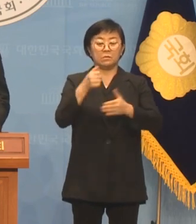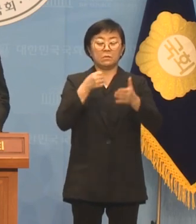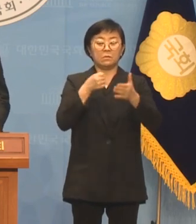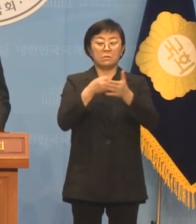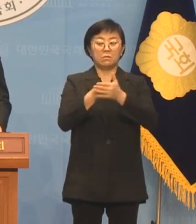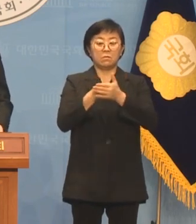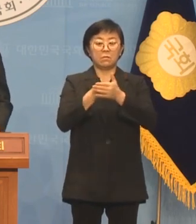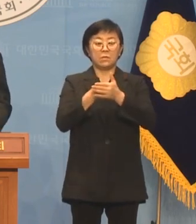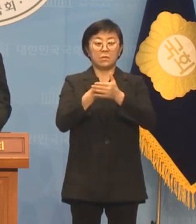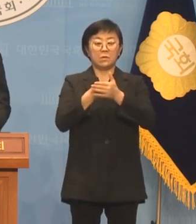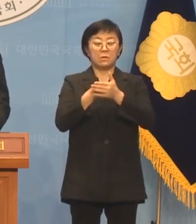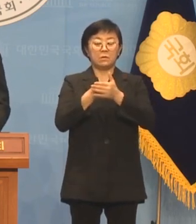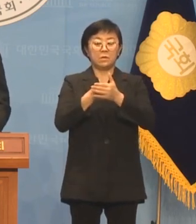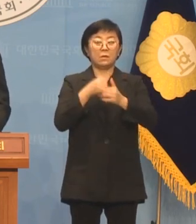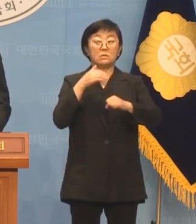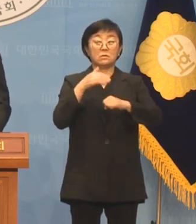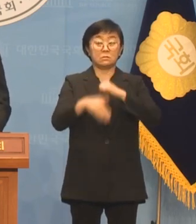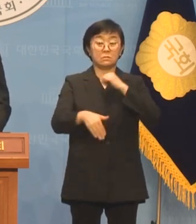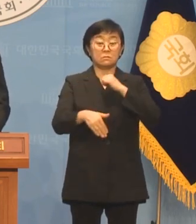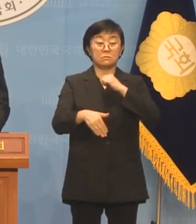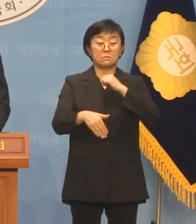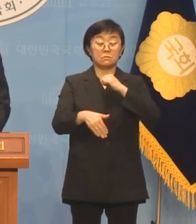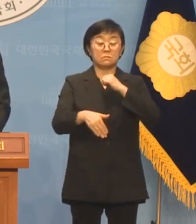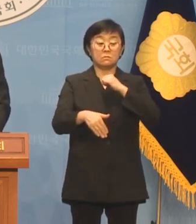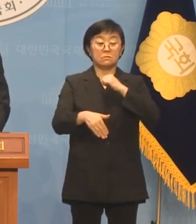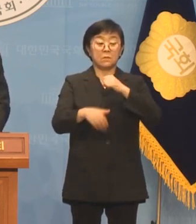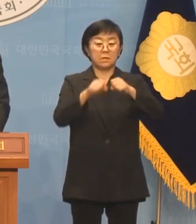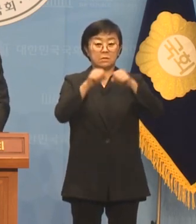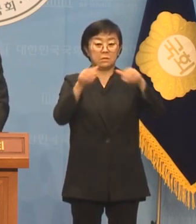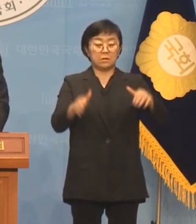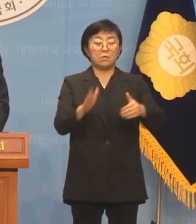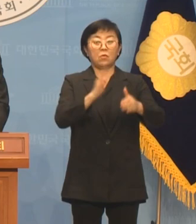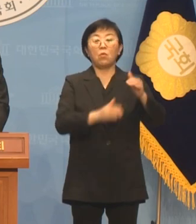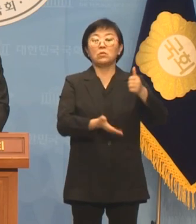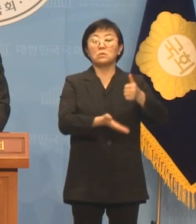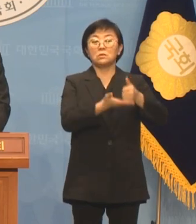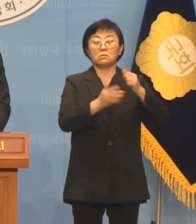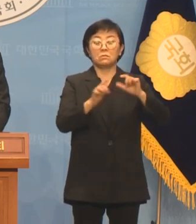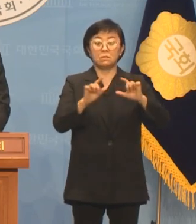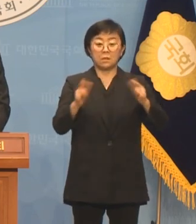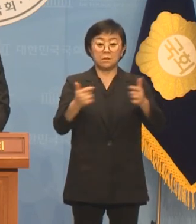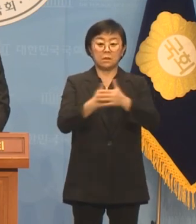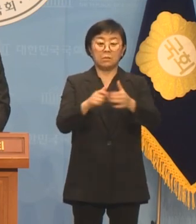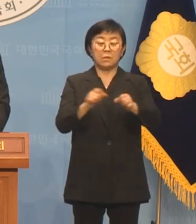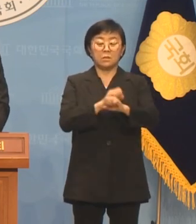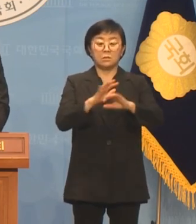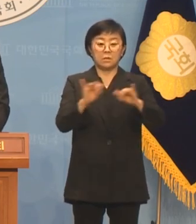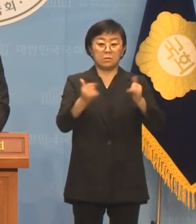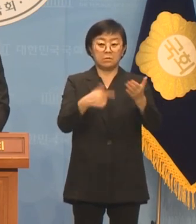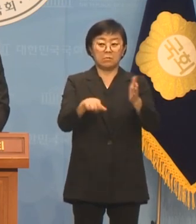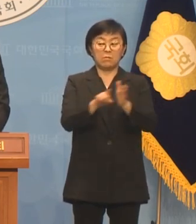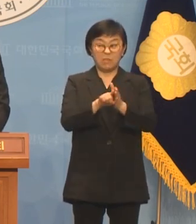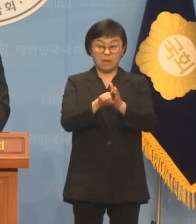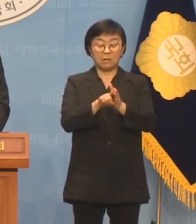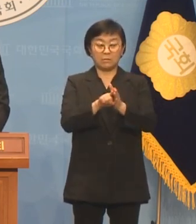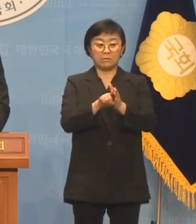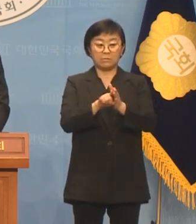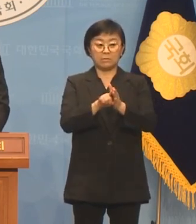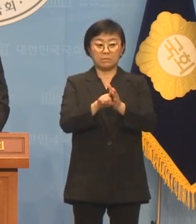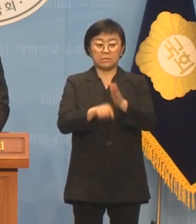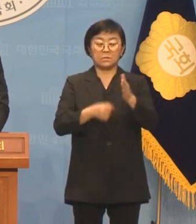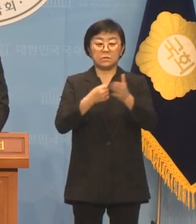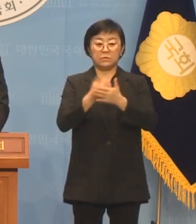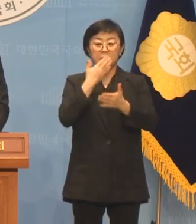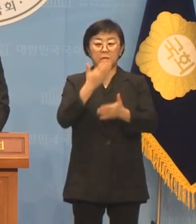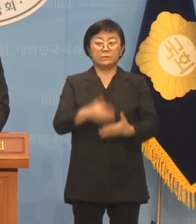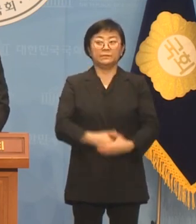결정이 결국 이런 식으로 시스템 공천이 아닌 이거는 특정인을 위한 사천이다 이렇게 규정하지